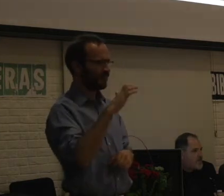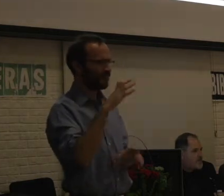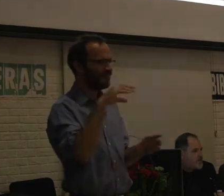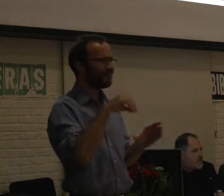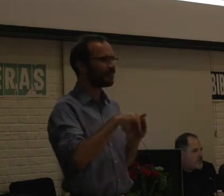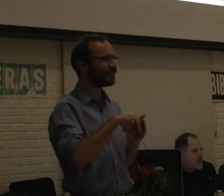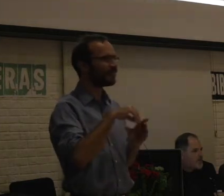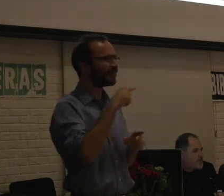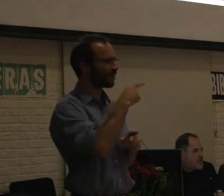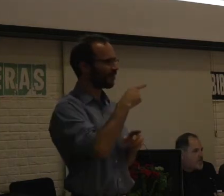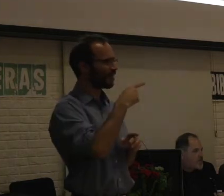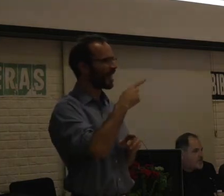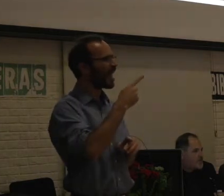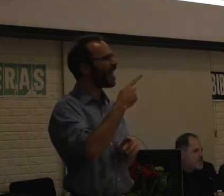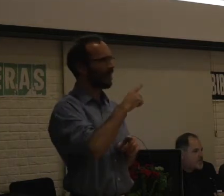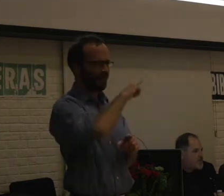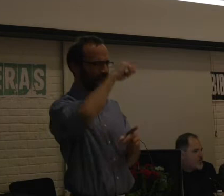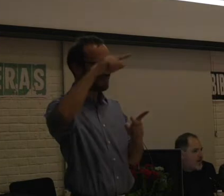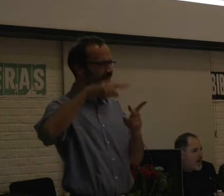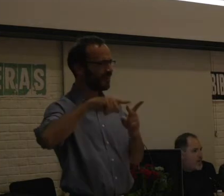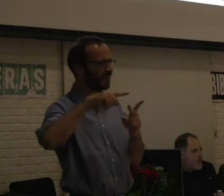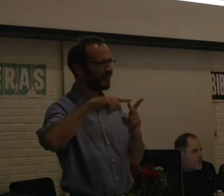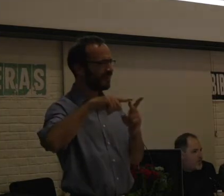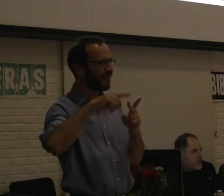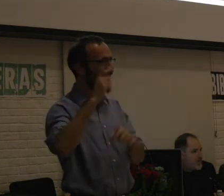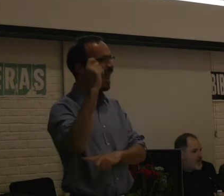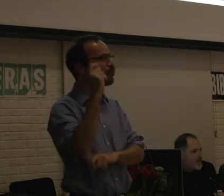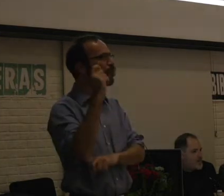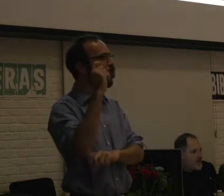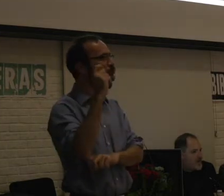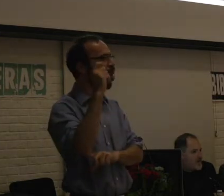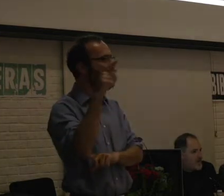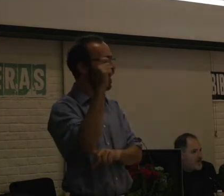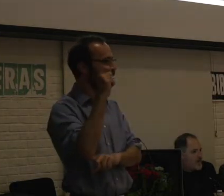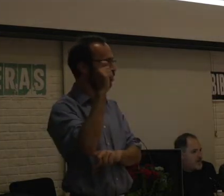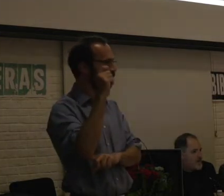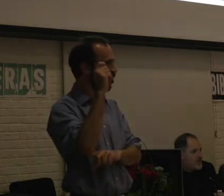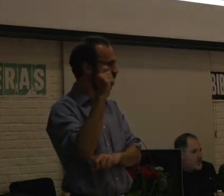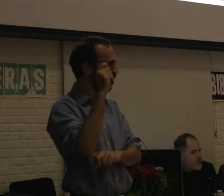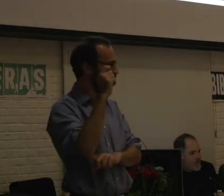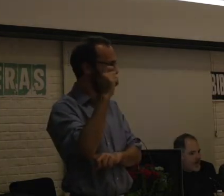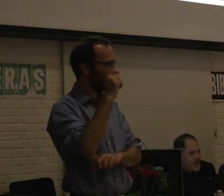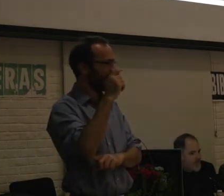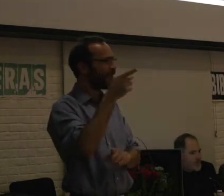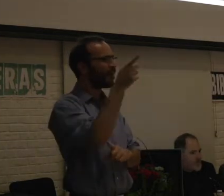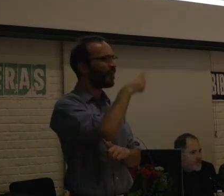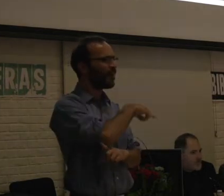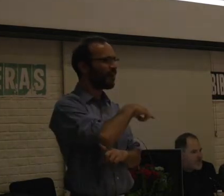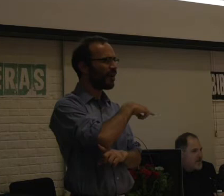triunvirato con Neptuno, que todos conocemos, Apolo, que está en medio de Cibeles y Neptuno, y la propia Cibeles.